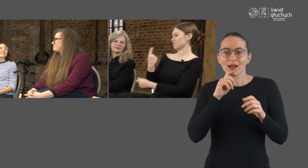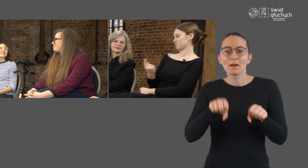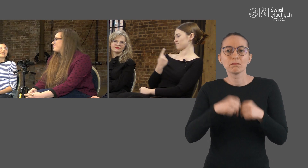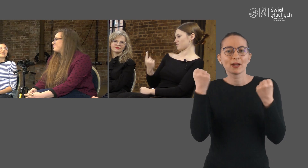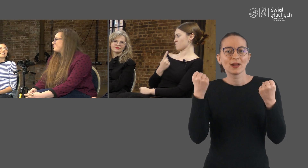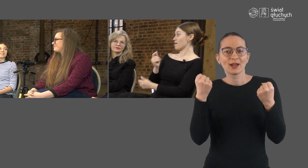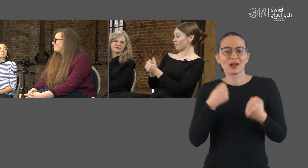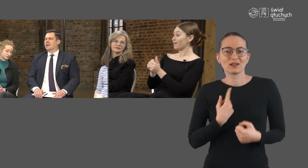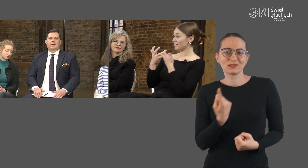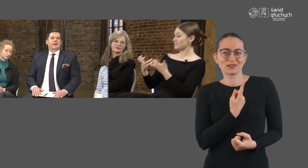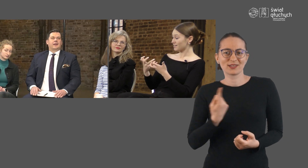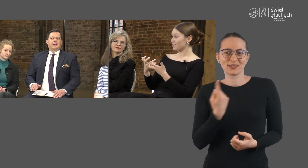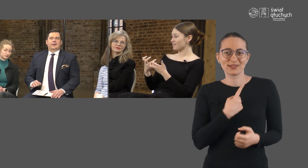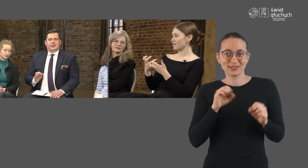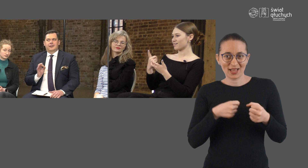sama.